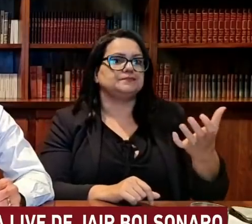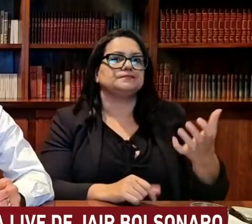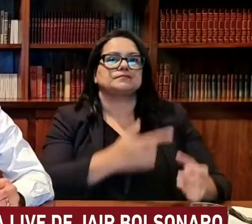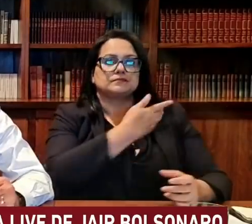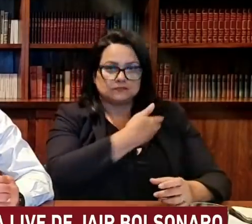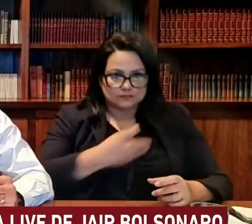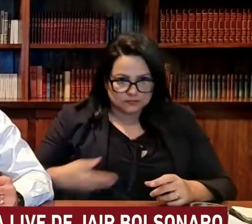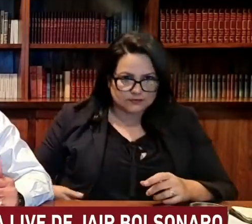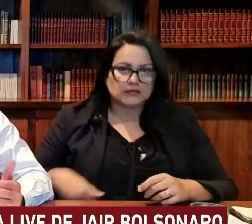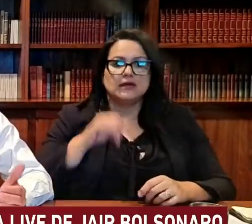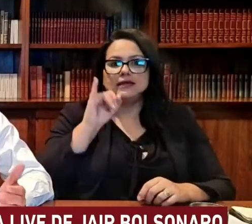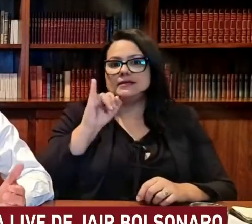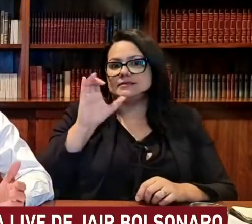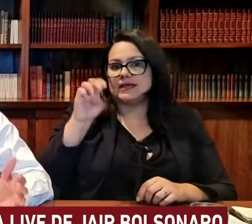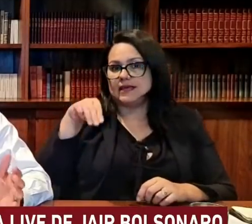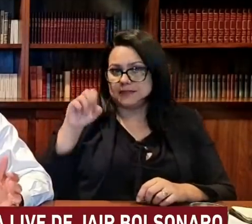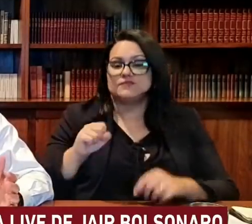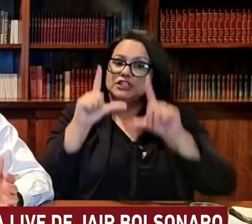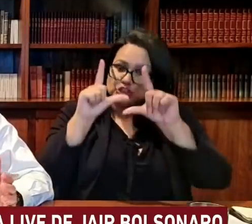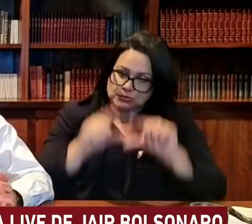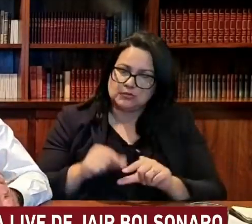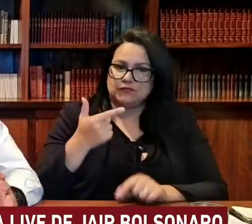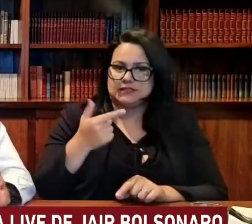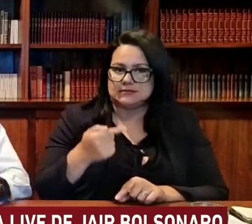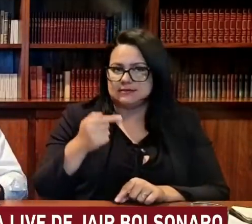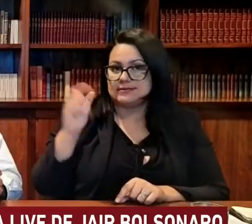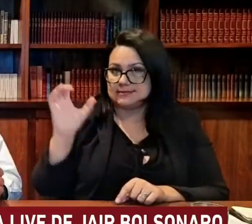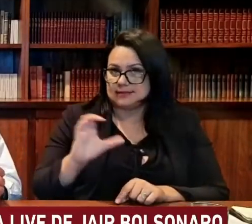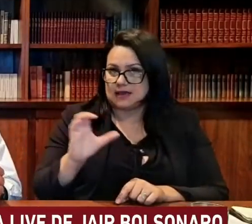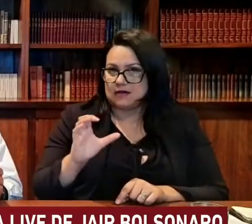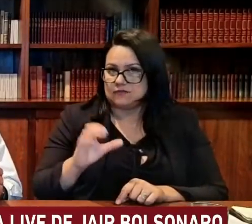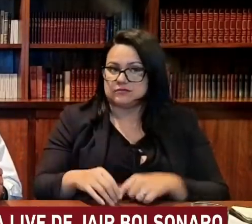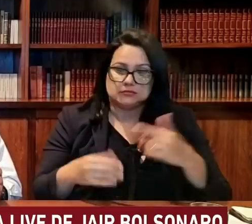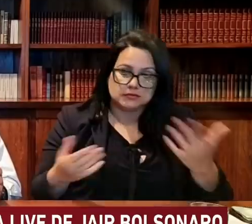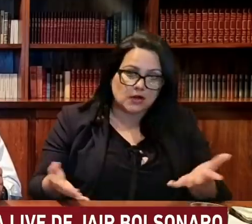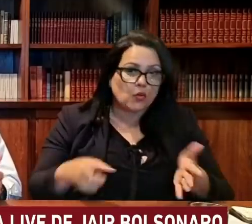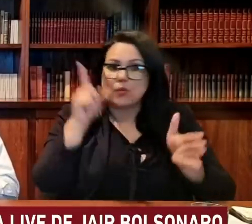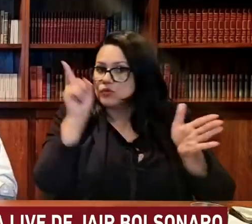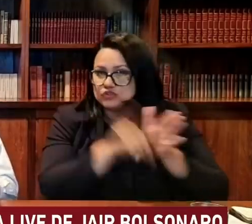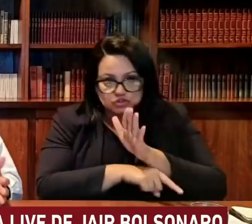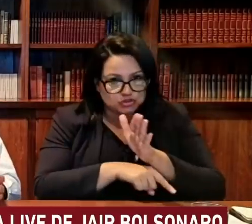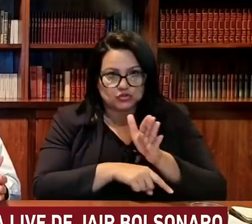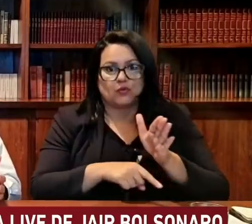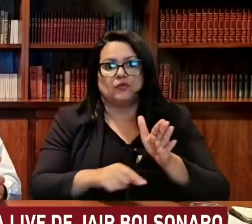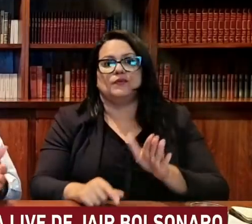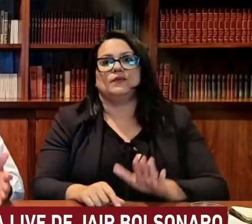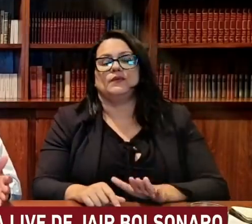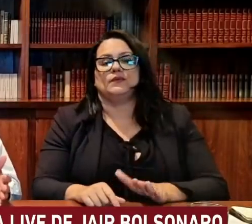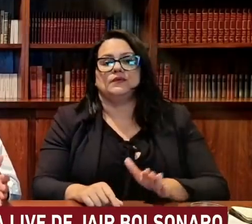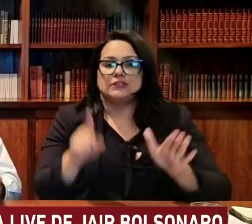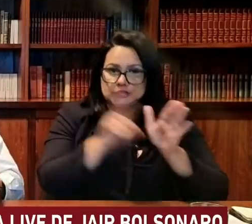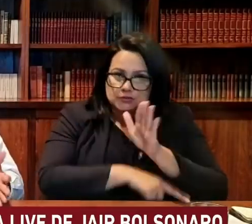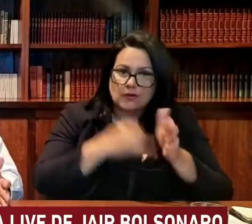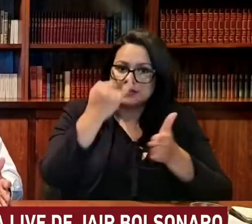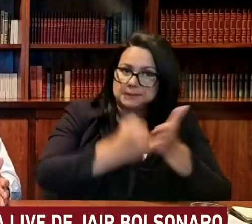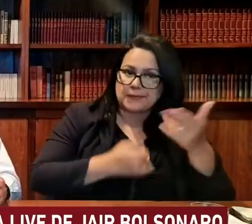tocante ao ICMS, reduzem em torno de 27 centavos. Então, o desconto, né, de impostos, é que